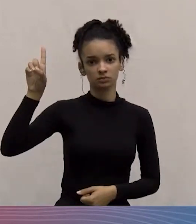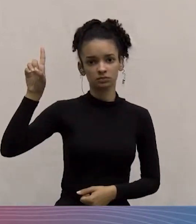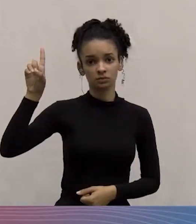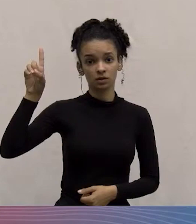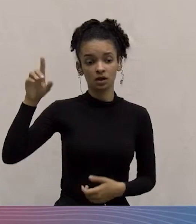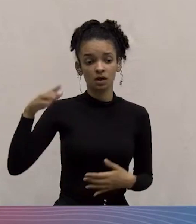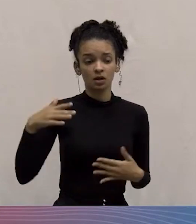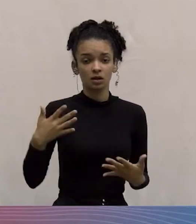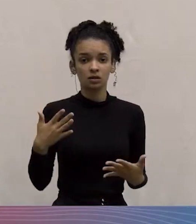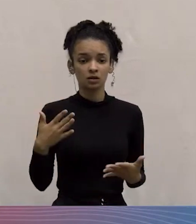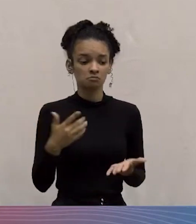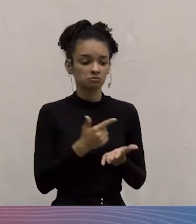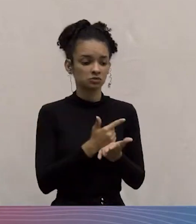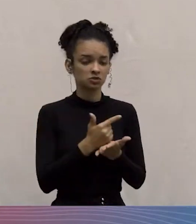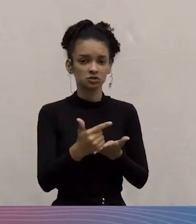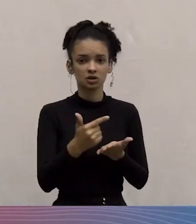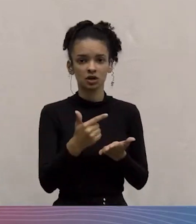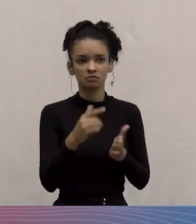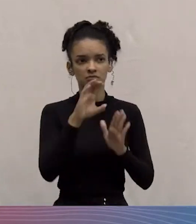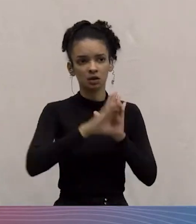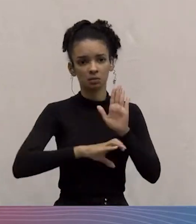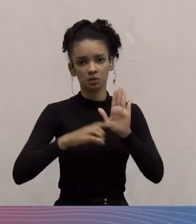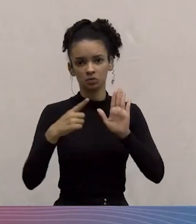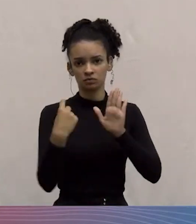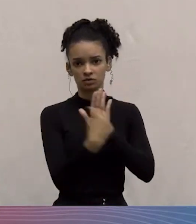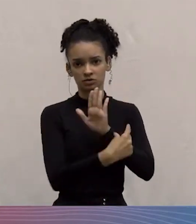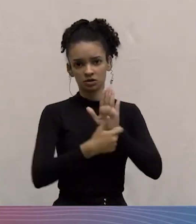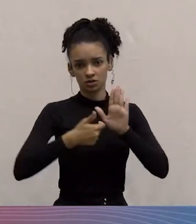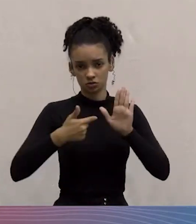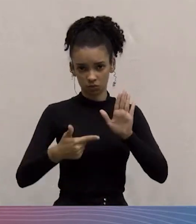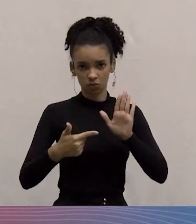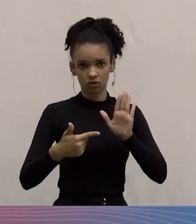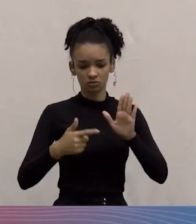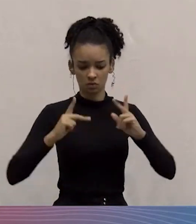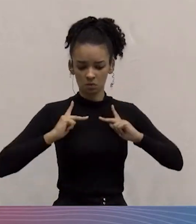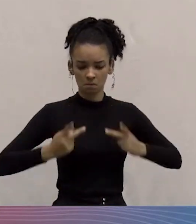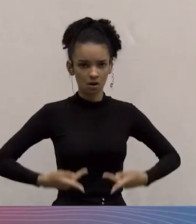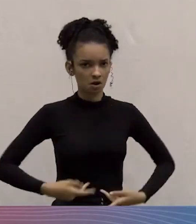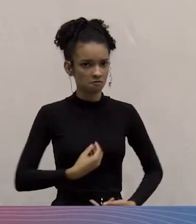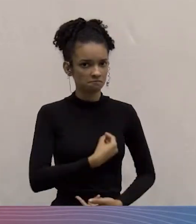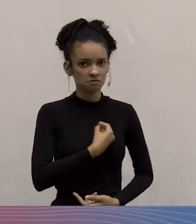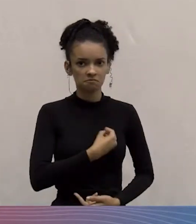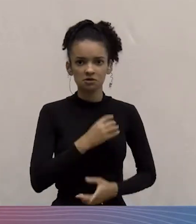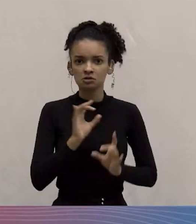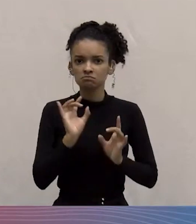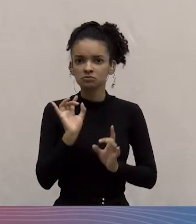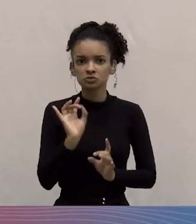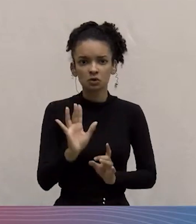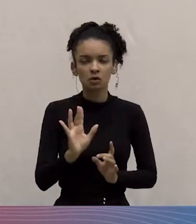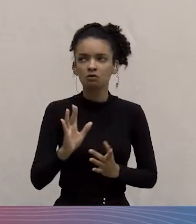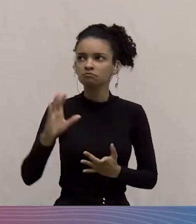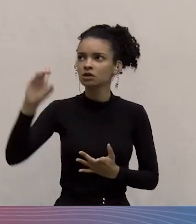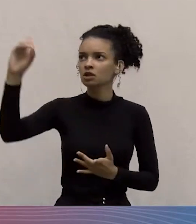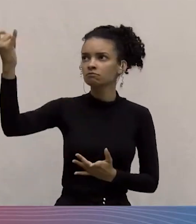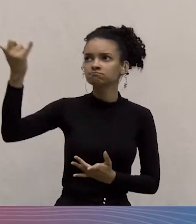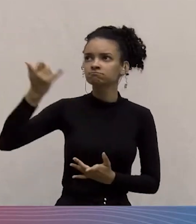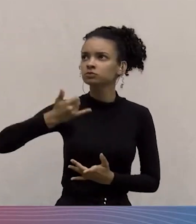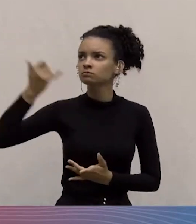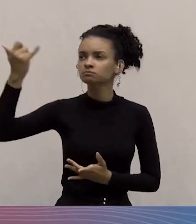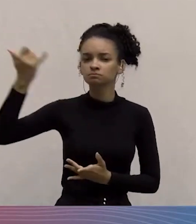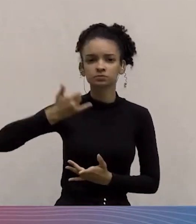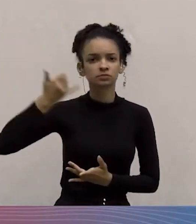Até então, de Gênesis 1 e 2, o homem vivia pela palavra de Deus. O que